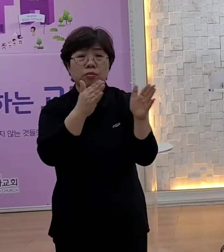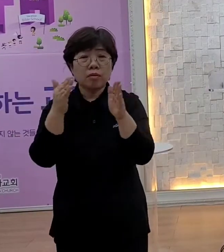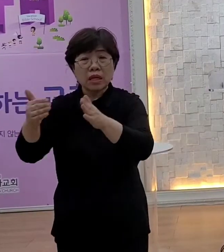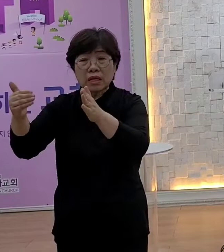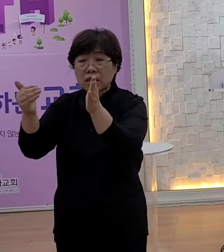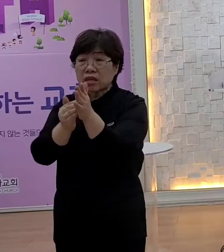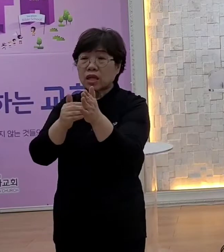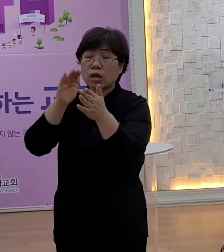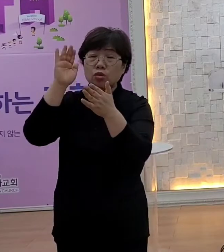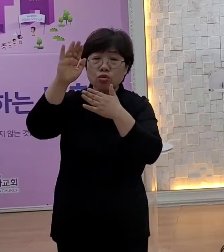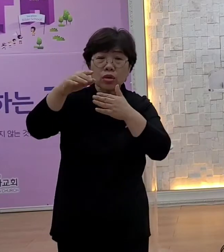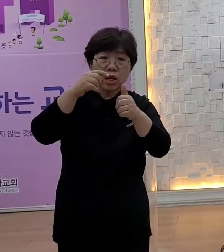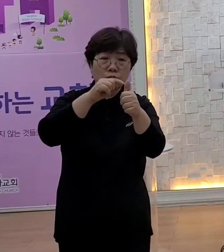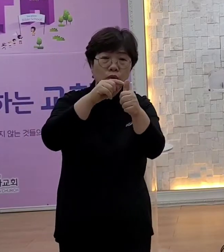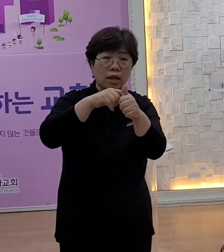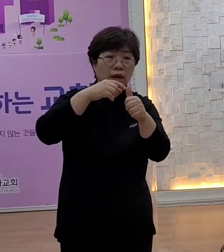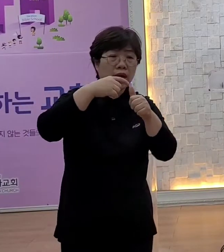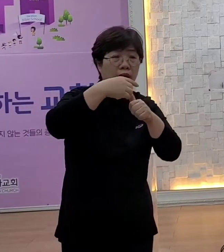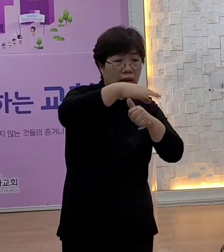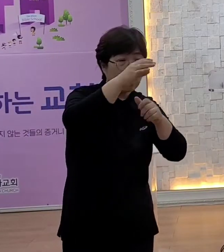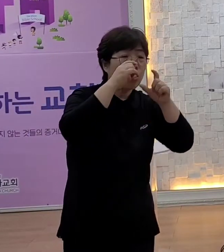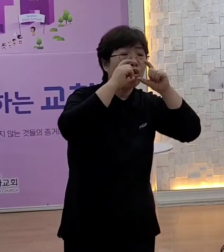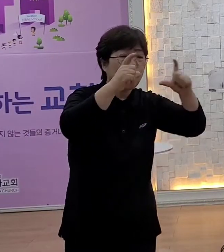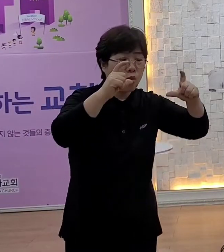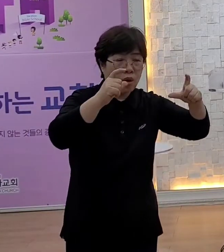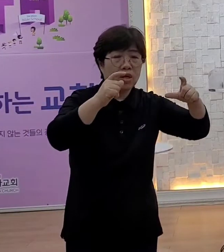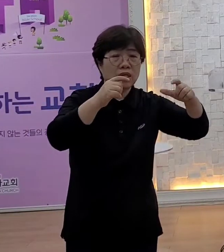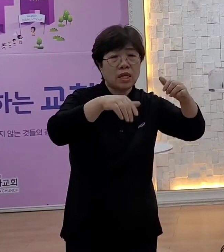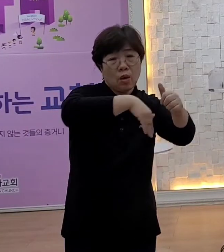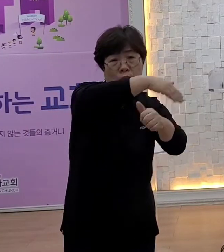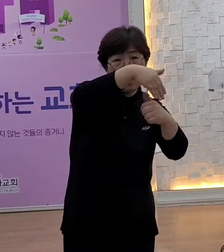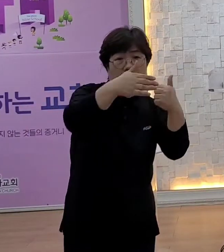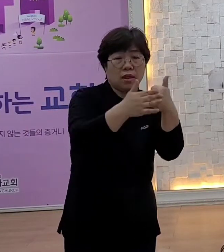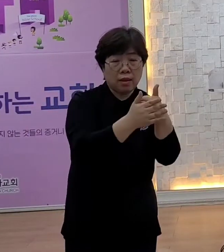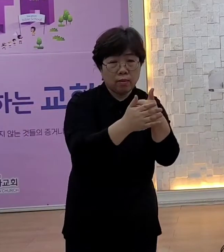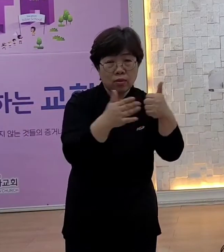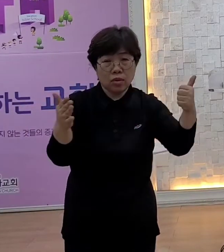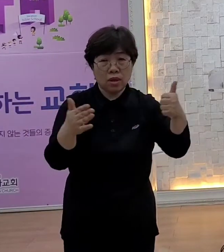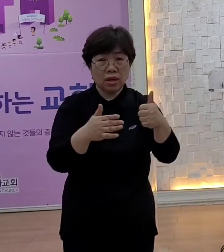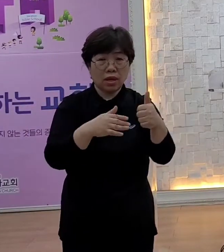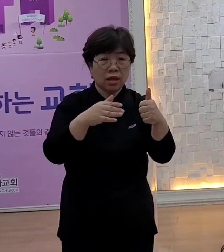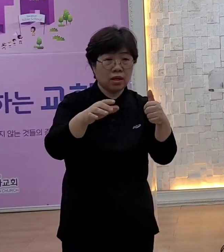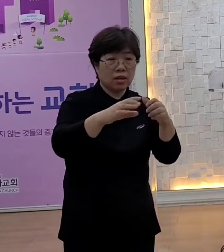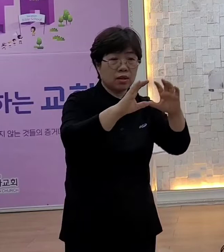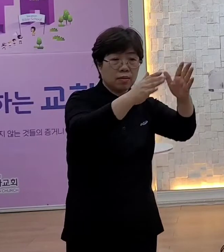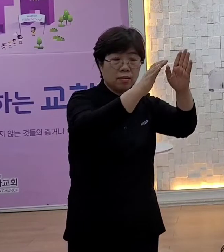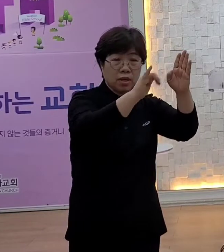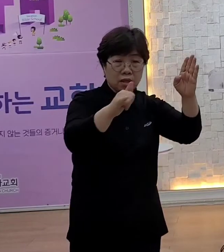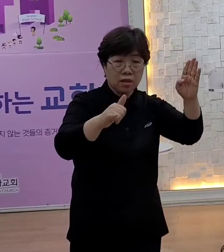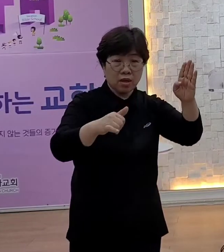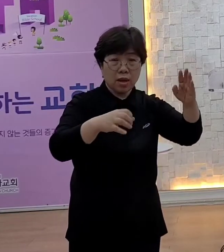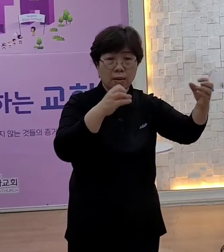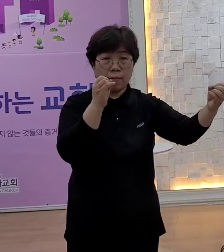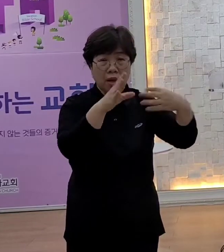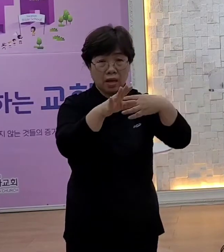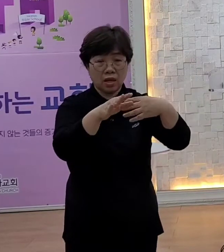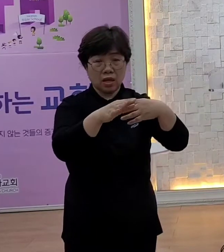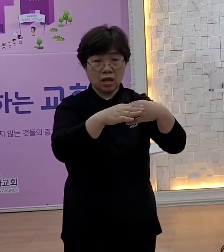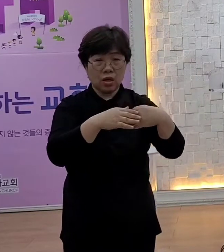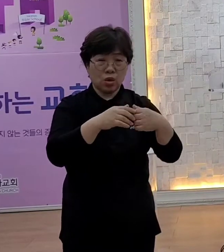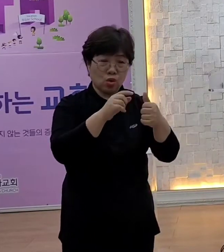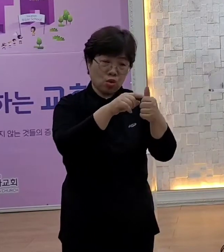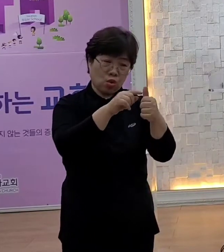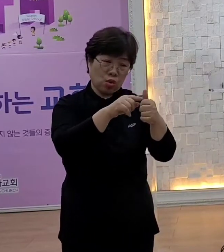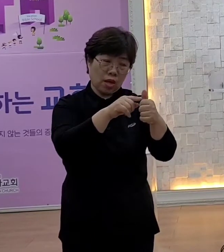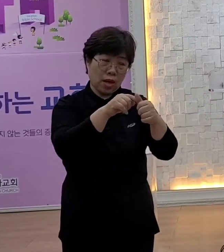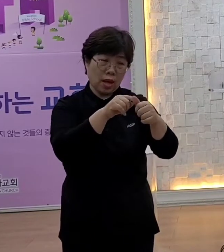대로 살지만 하나님은 이런 일을 통해서 이미 더 큰 일을 하나님이 이미 계획하고 계신다라는 것을 이 요나의